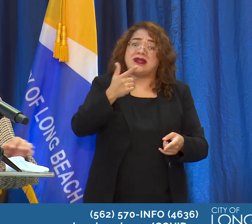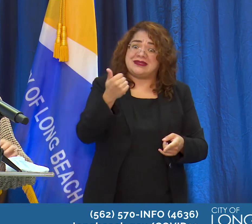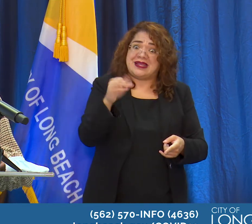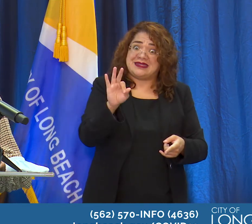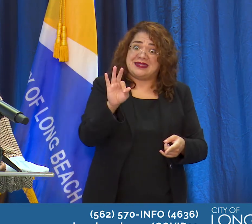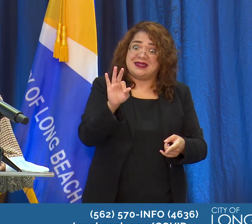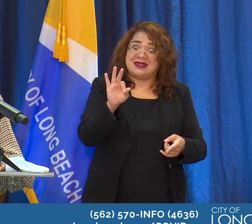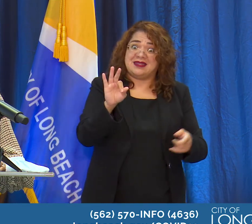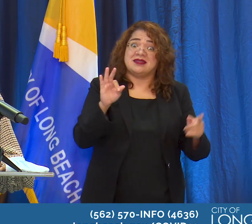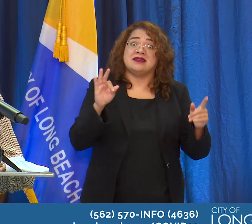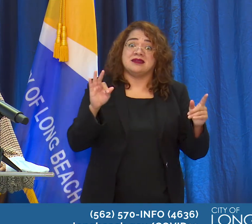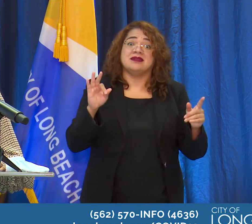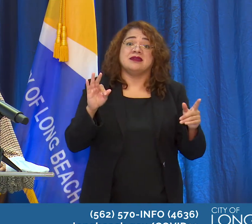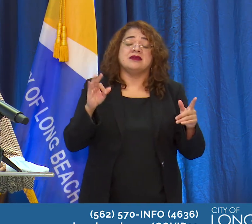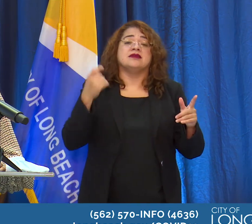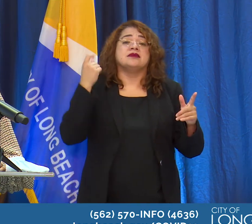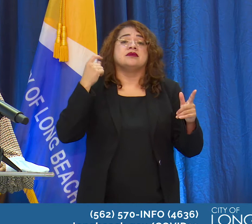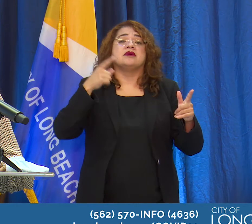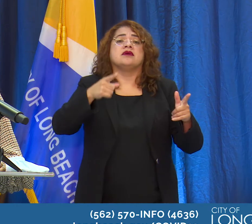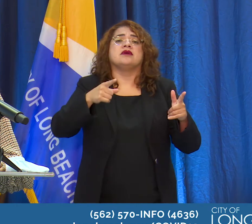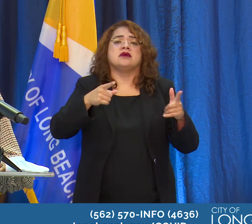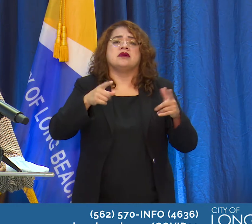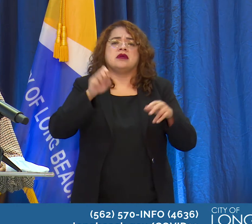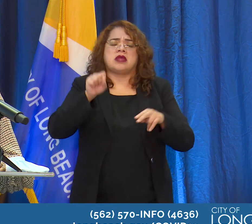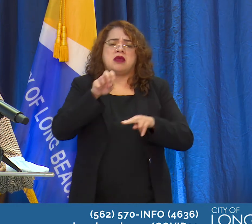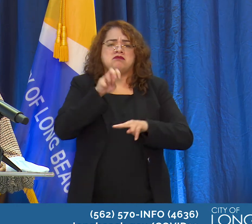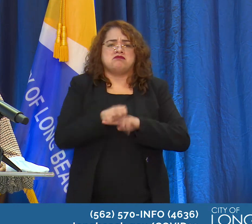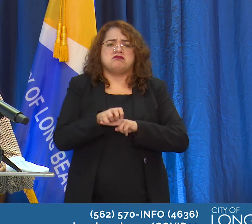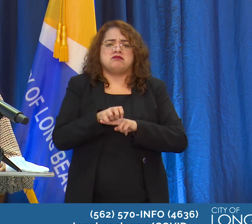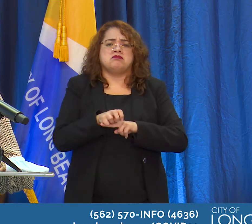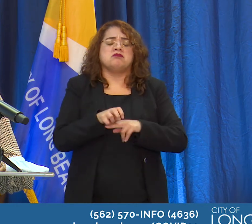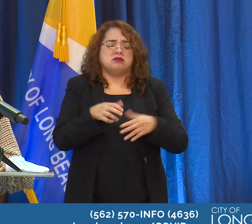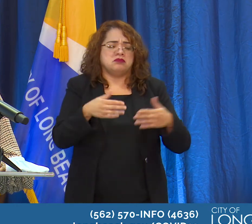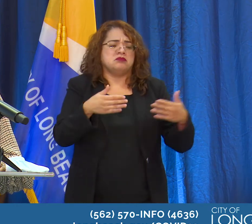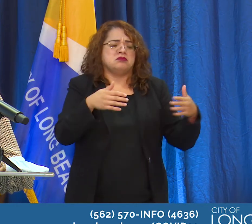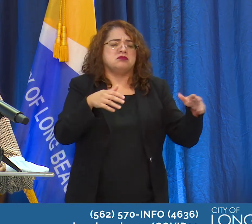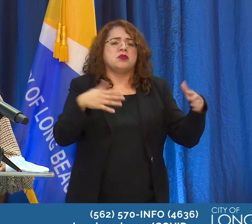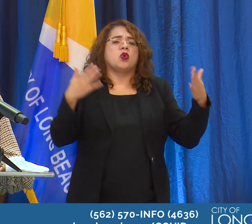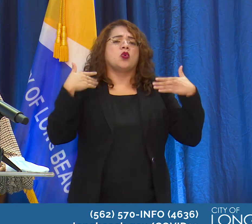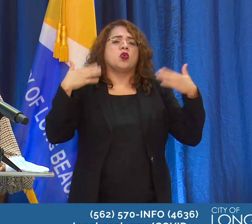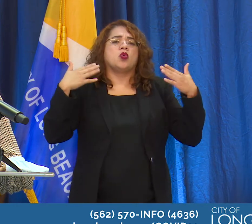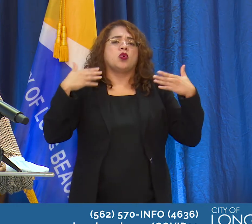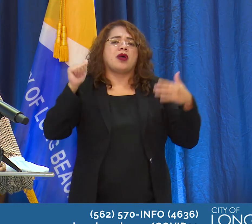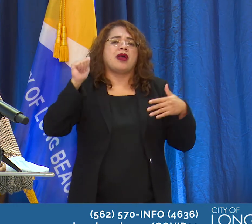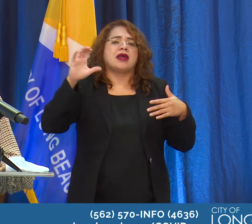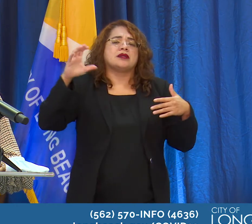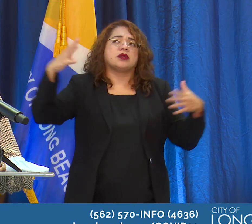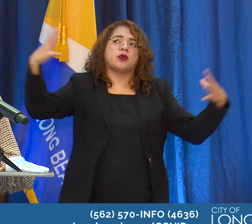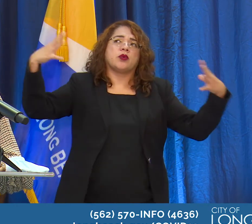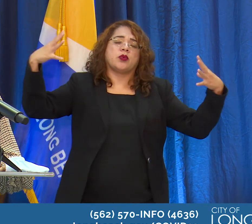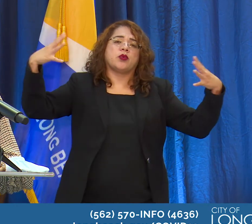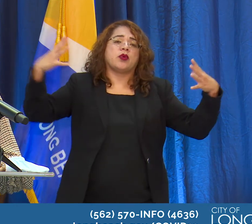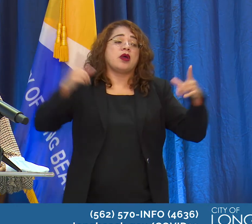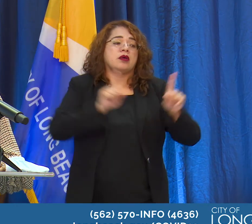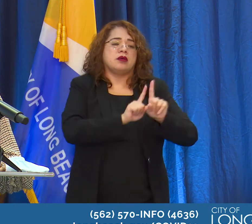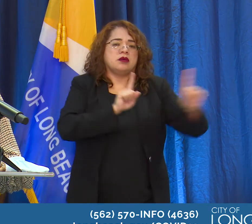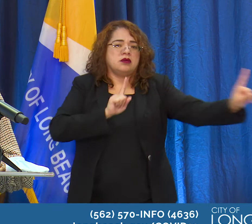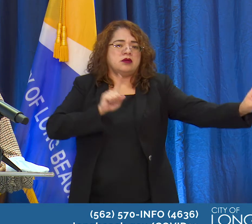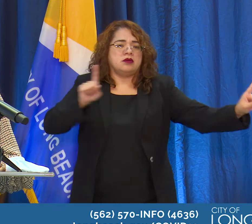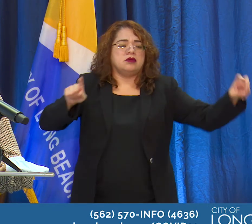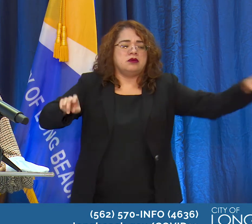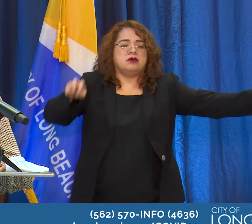enfriamiento son espacios donde los residentes pueden sentarse en una instalación con aire acondicionado para escapar el